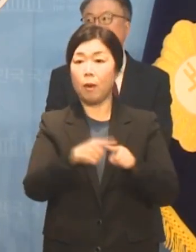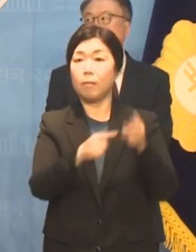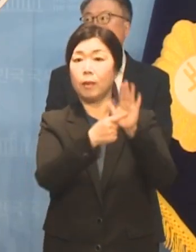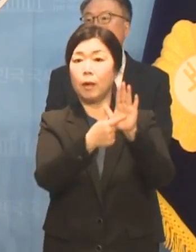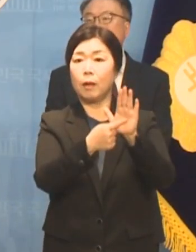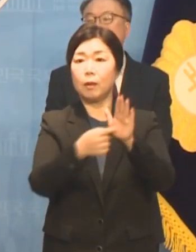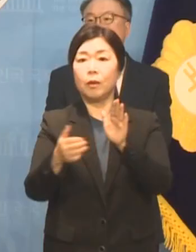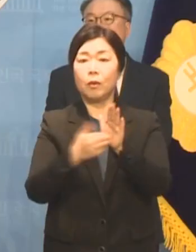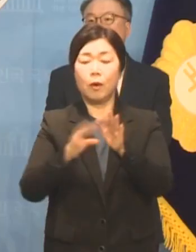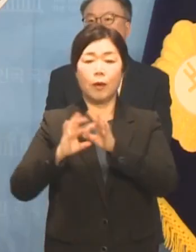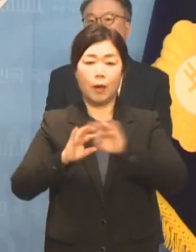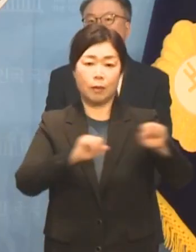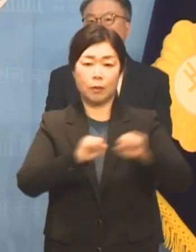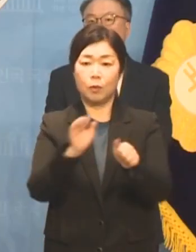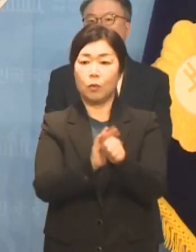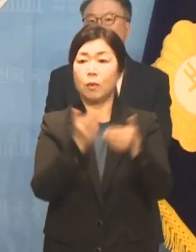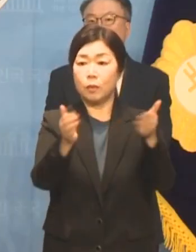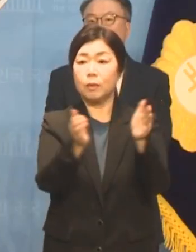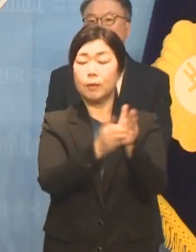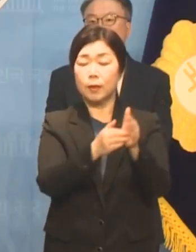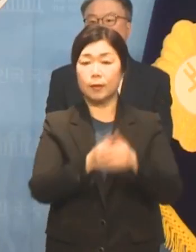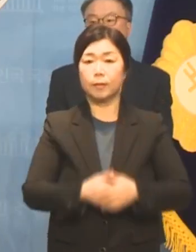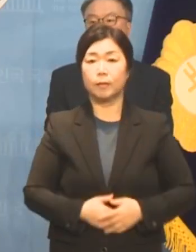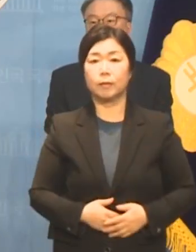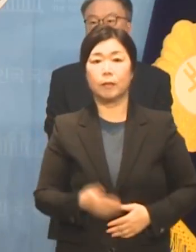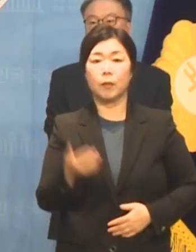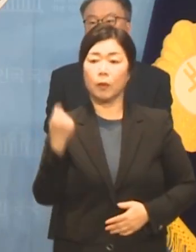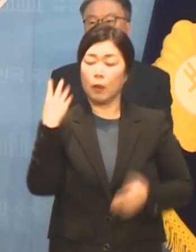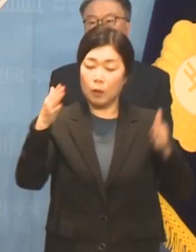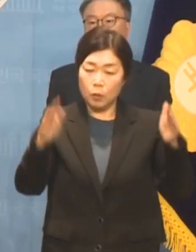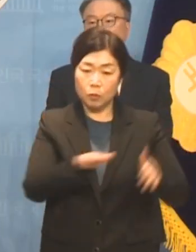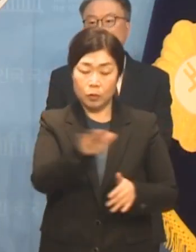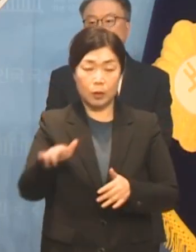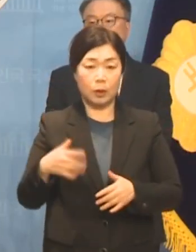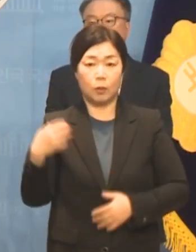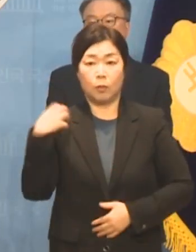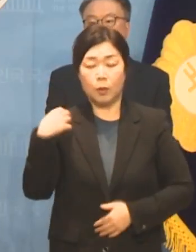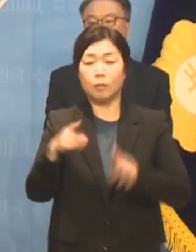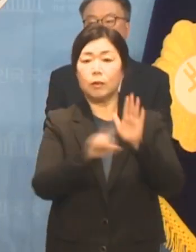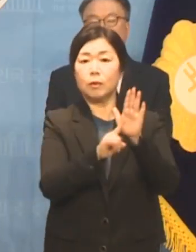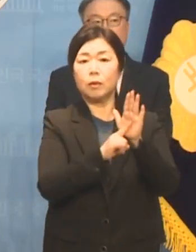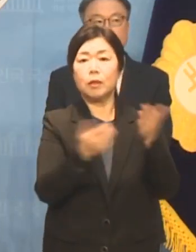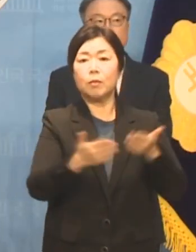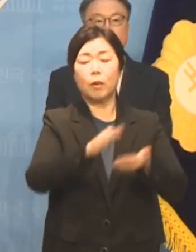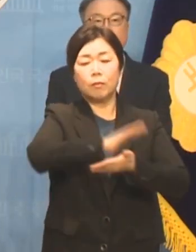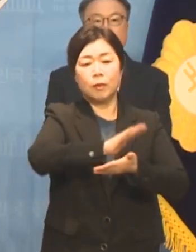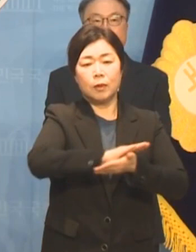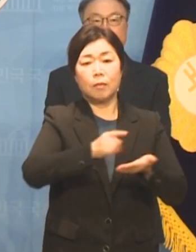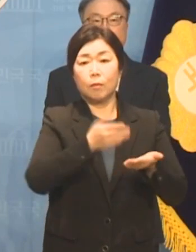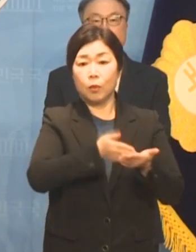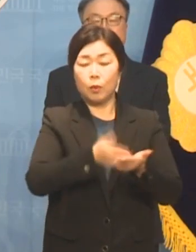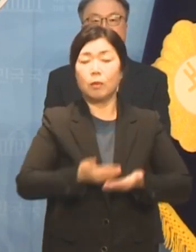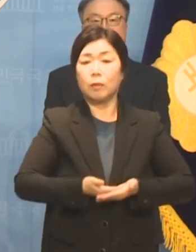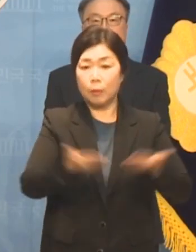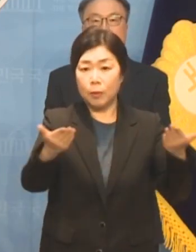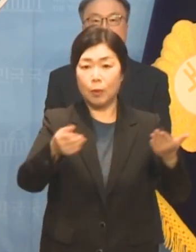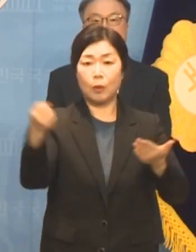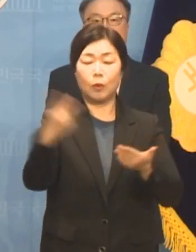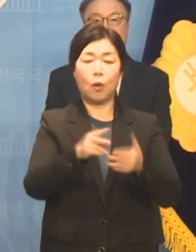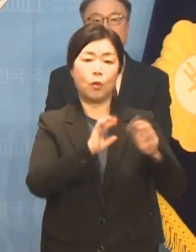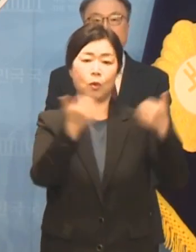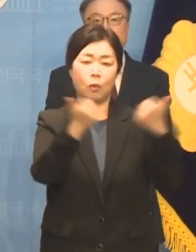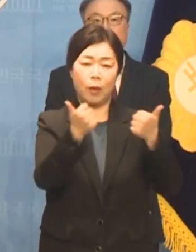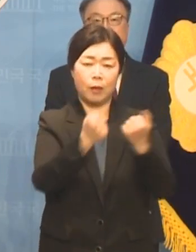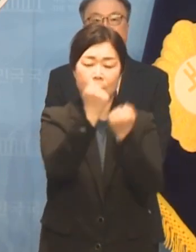의정 활동을 적극 지원해 왔습니다. 그간 우리 처의 공보 홍보 업무는 주로 발간물에 대한 보도자료 배포와